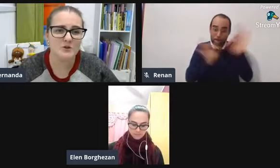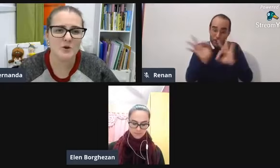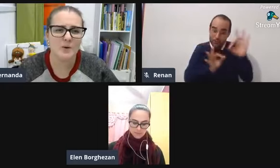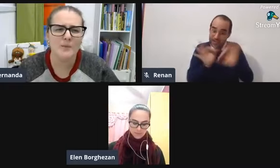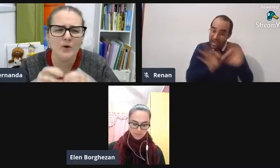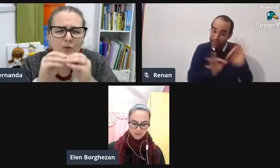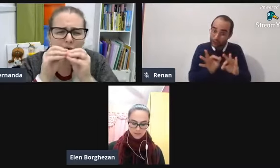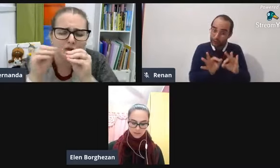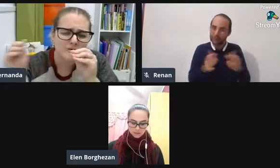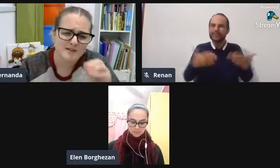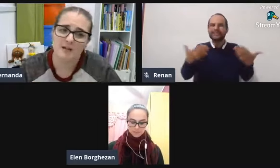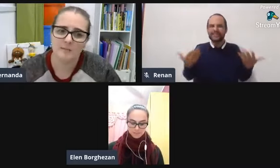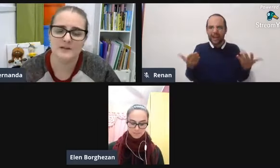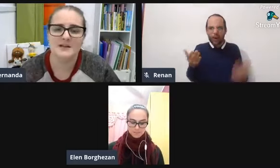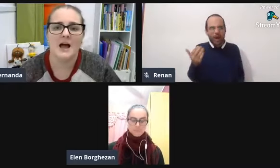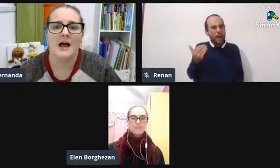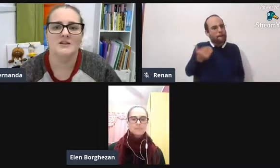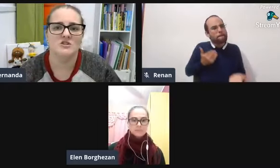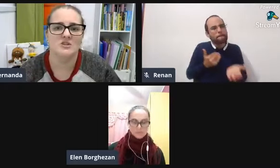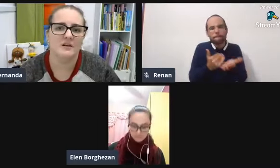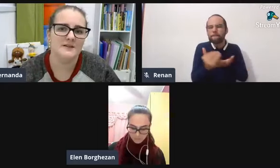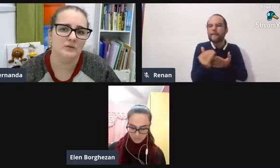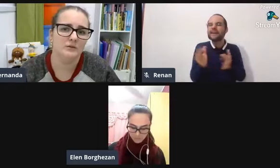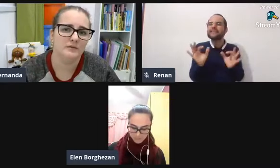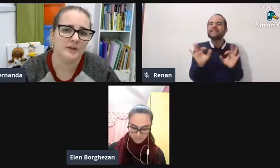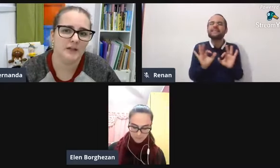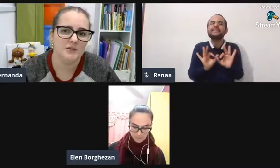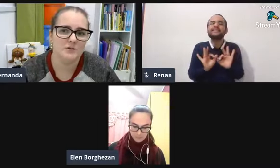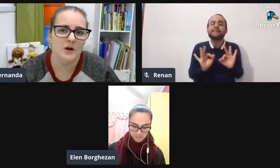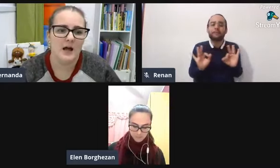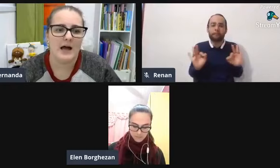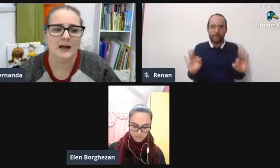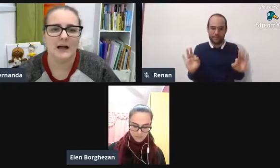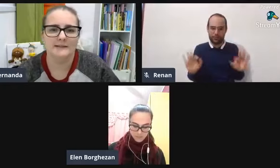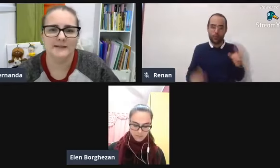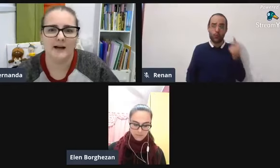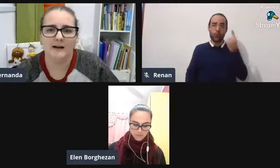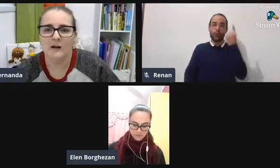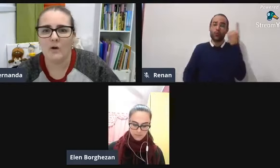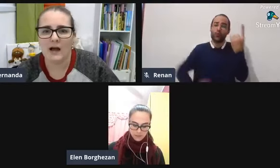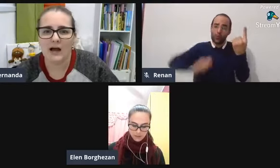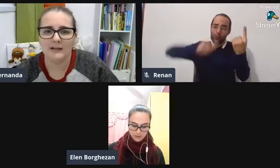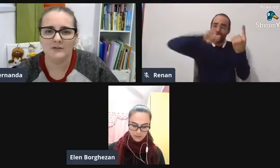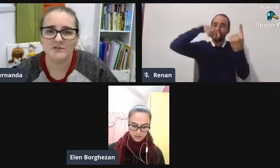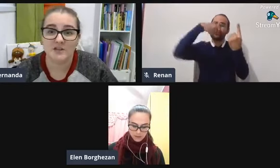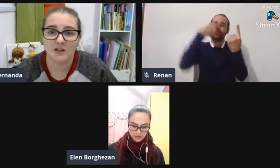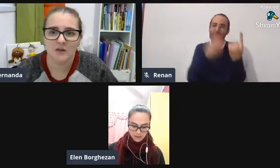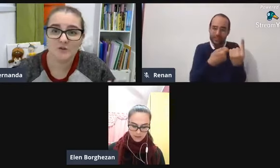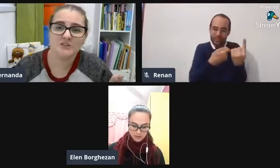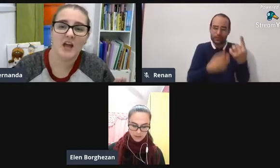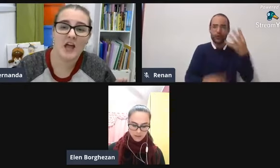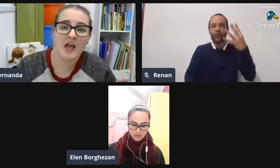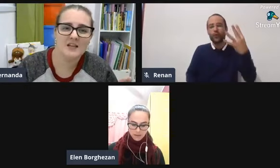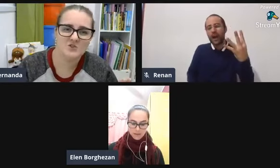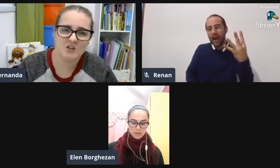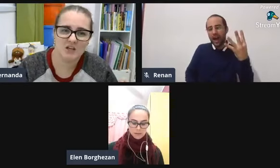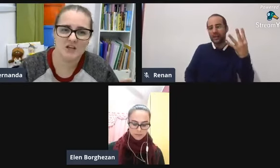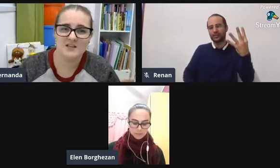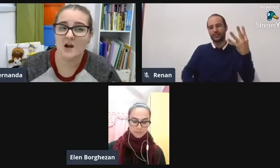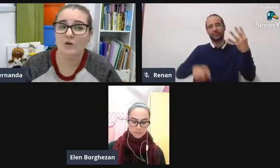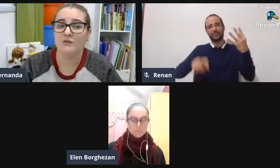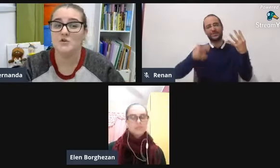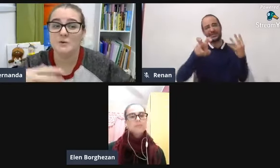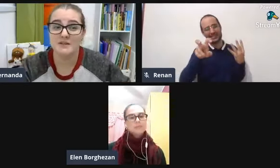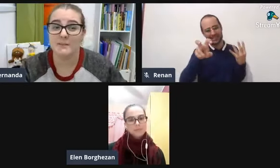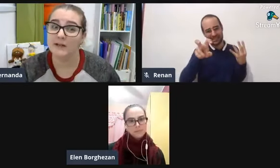gente começou muito simples. A gente estava fazendo um vídeo a cada 4, 5, 6